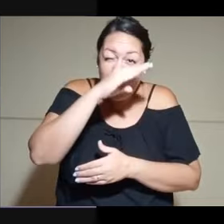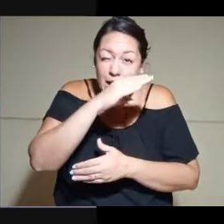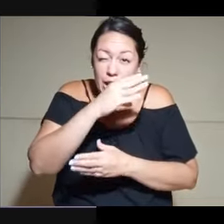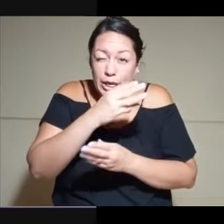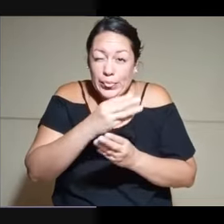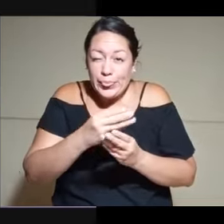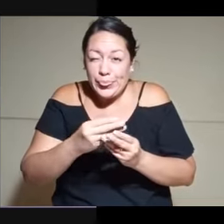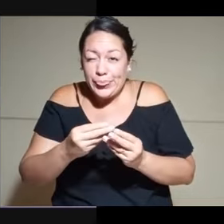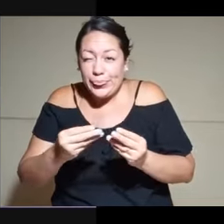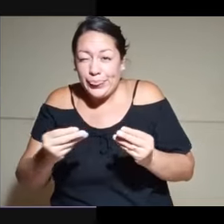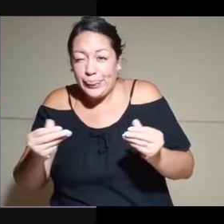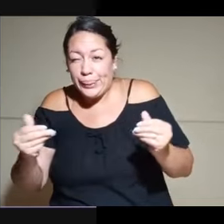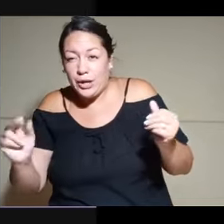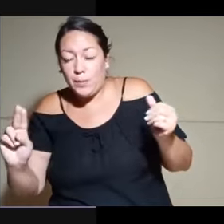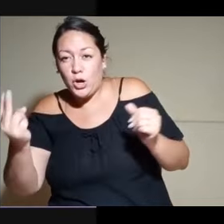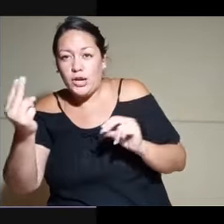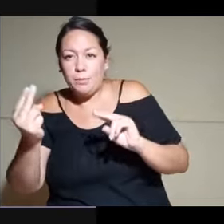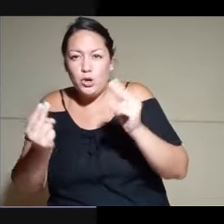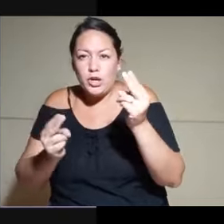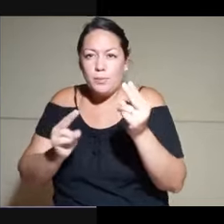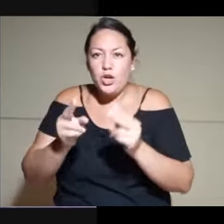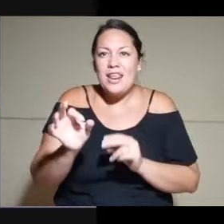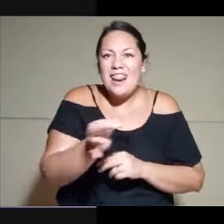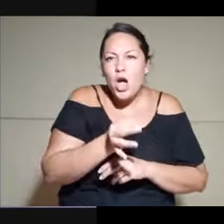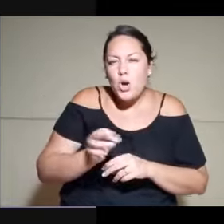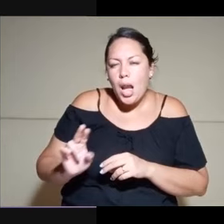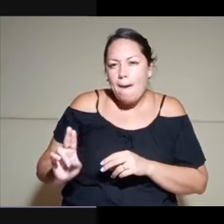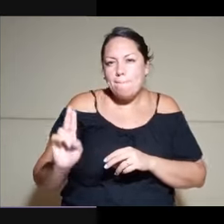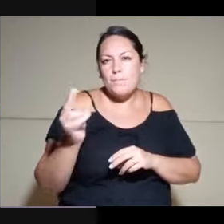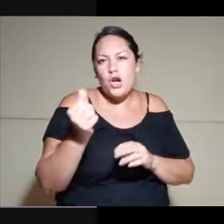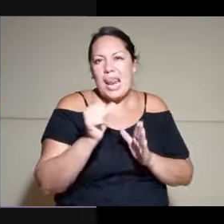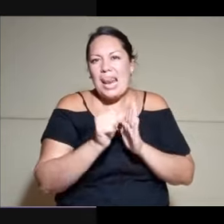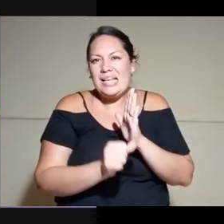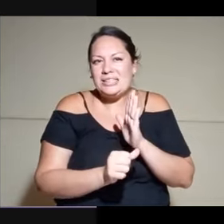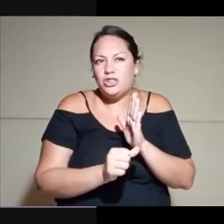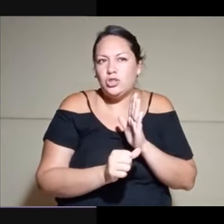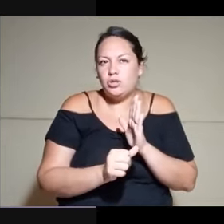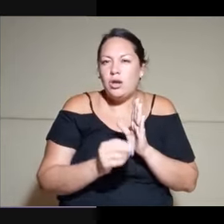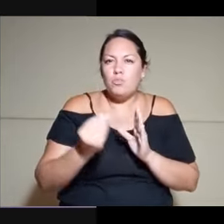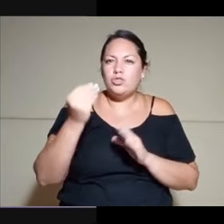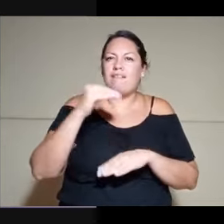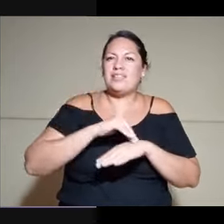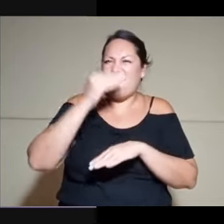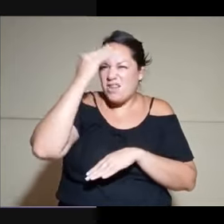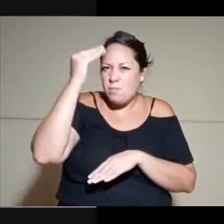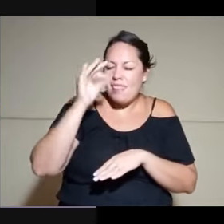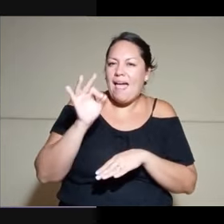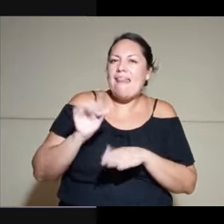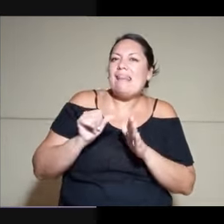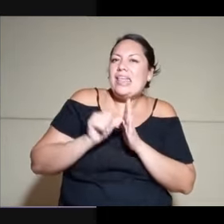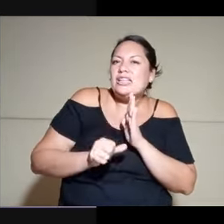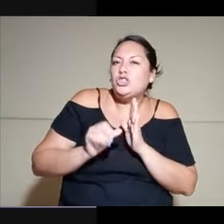Con la edad y en ciertas enfermedades, esa sustancia negra empieza a perder empiezan a morirse, a